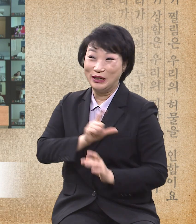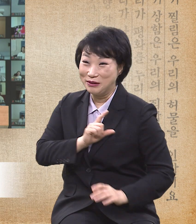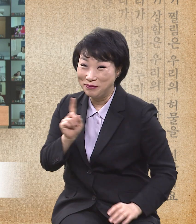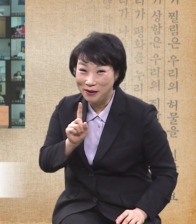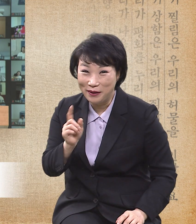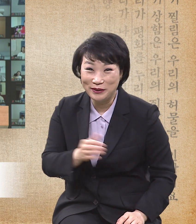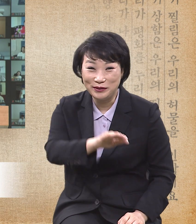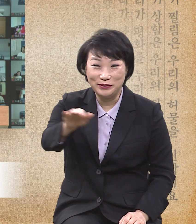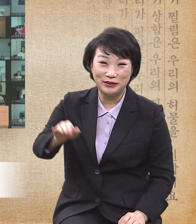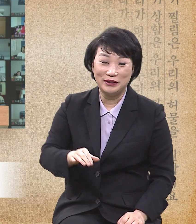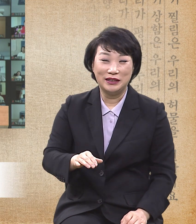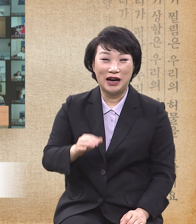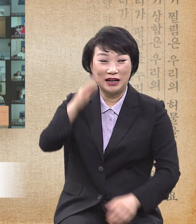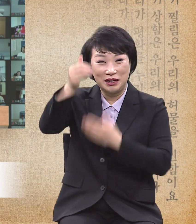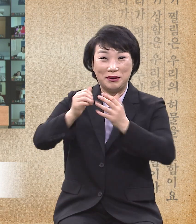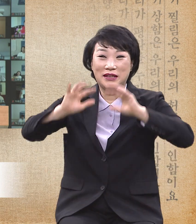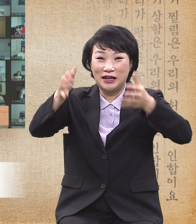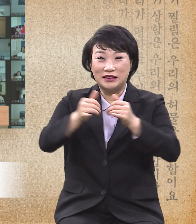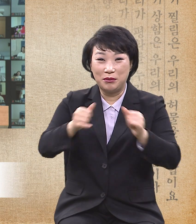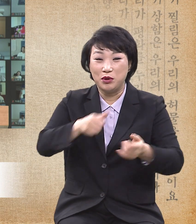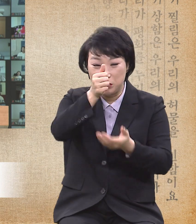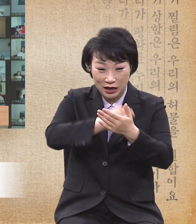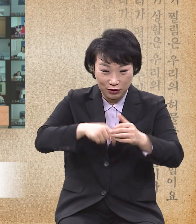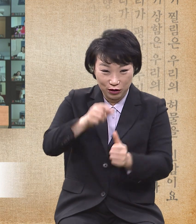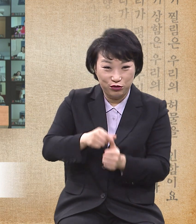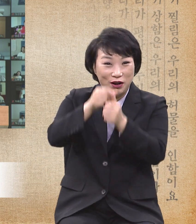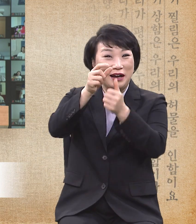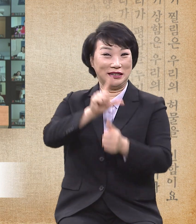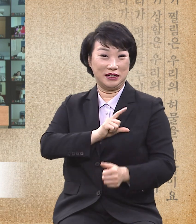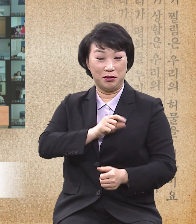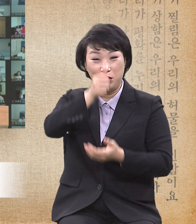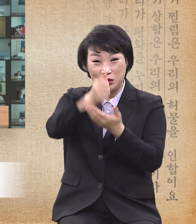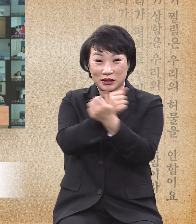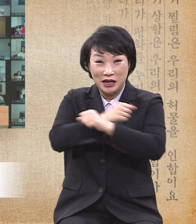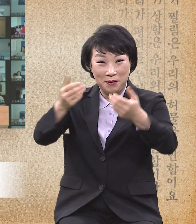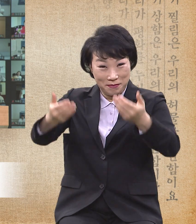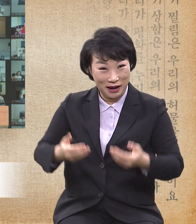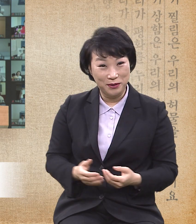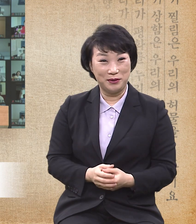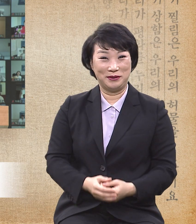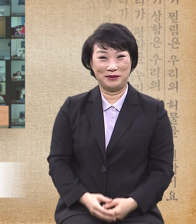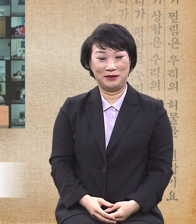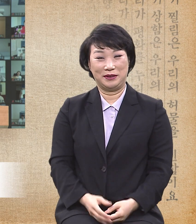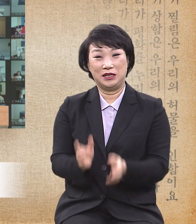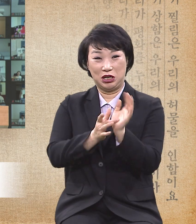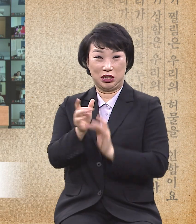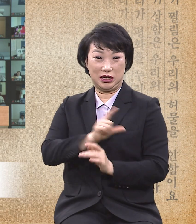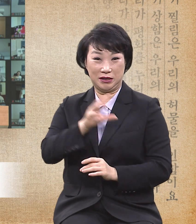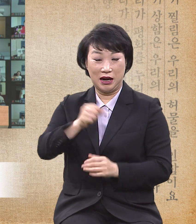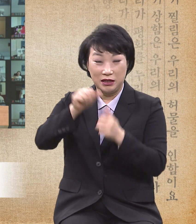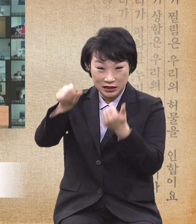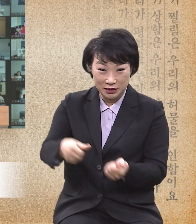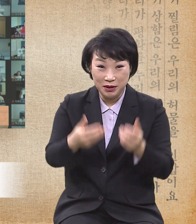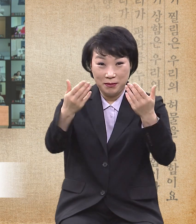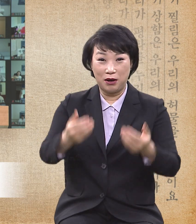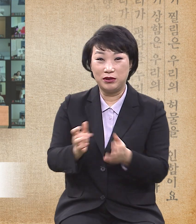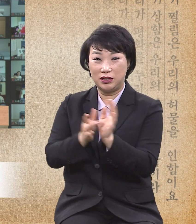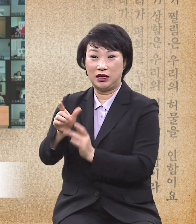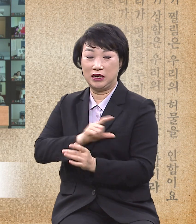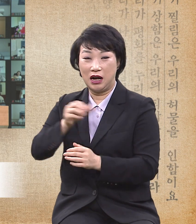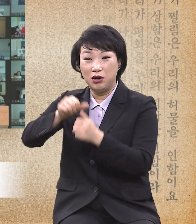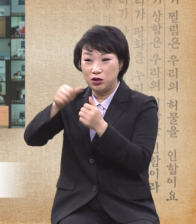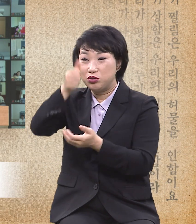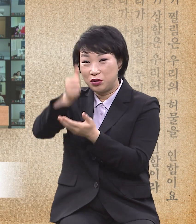뭐냐? 우리를 내 백성을 죄에서 구원한 이름 죄사함을 받아라. 그 이름으로 침례받고 그 이름으로